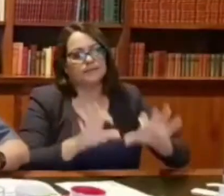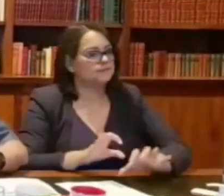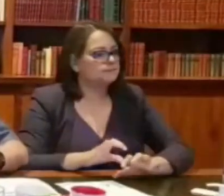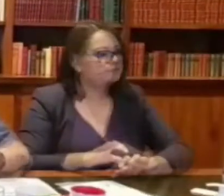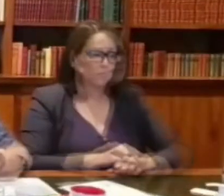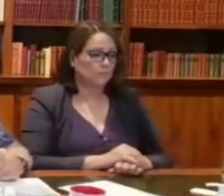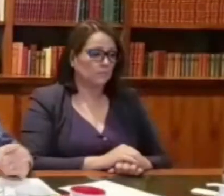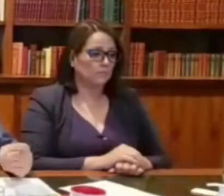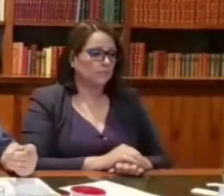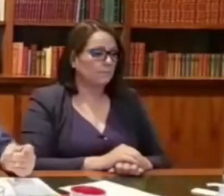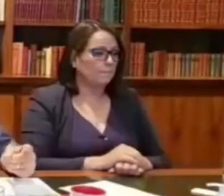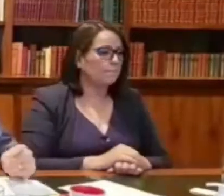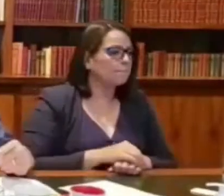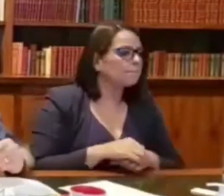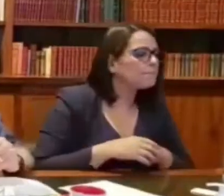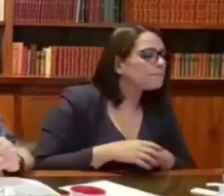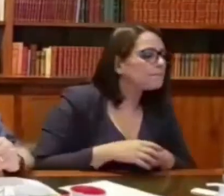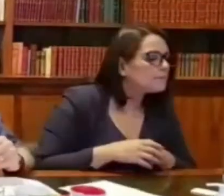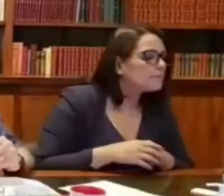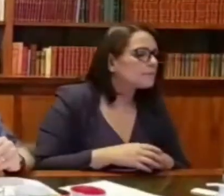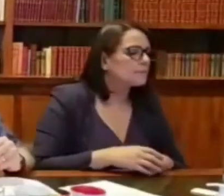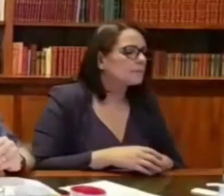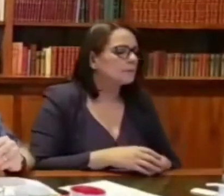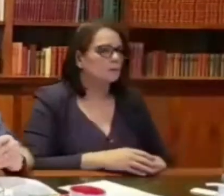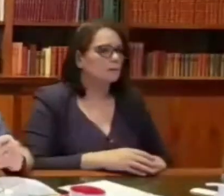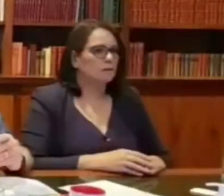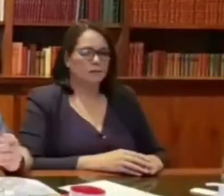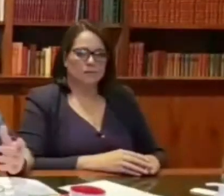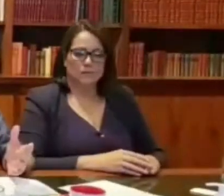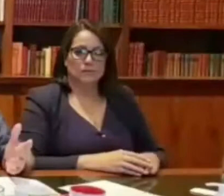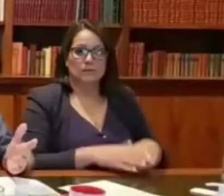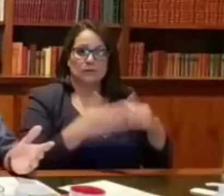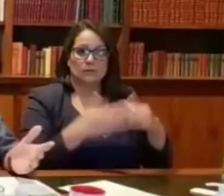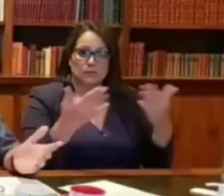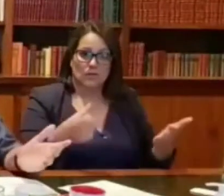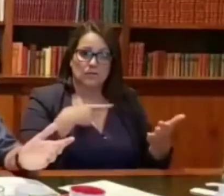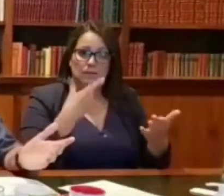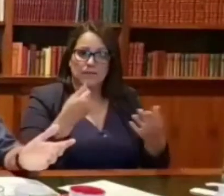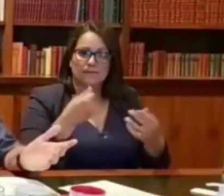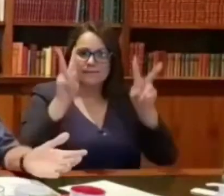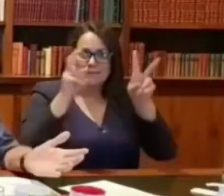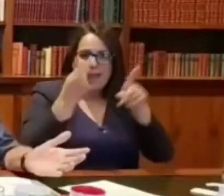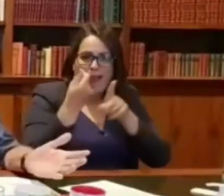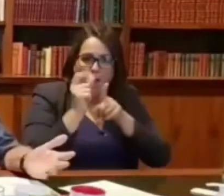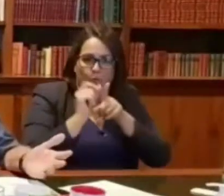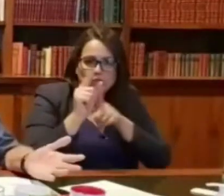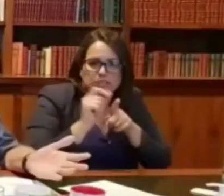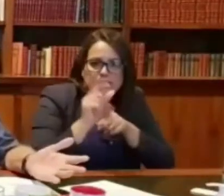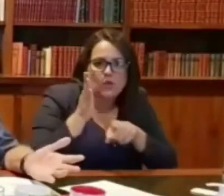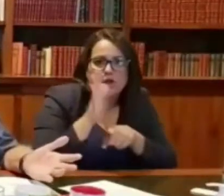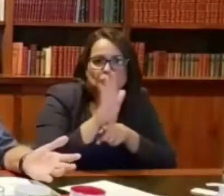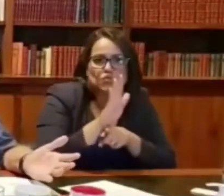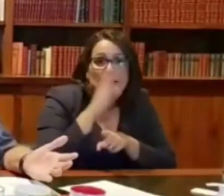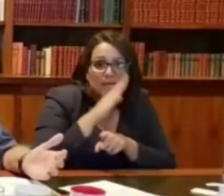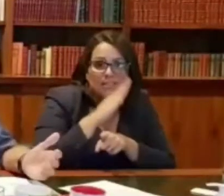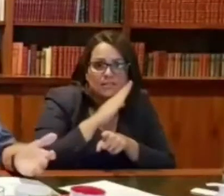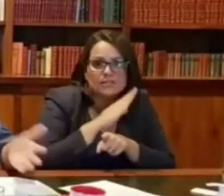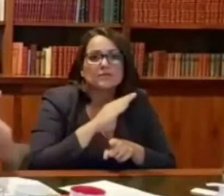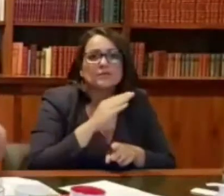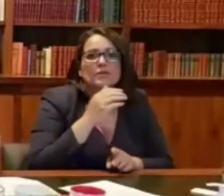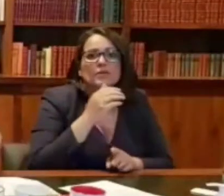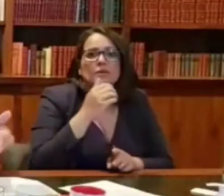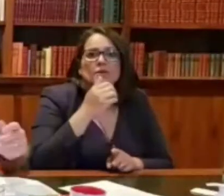fazem o nosso a nossa o governo para efeito de auxílio emergencial tava na casa do 12 bilhões de reais